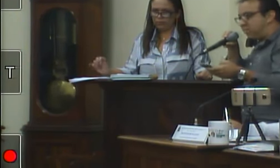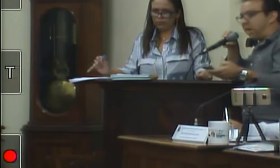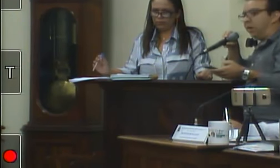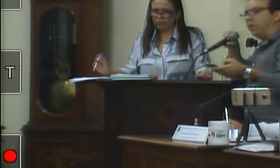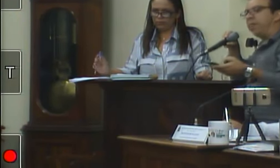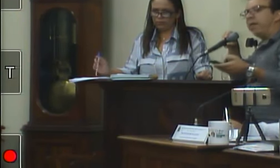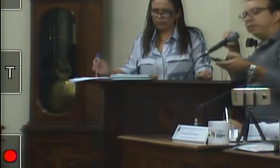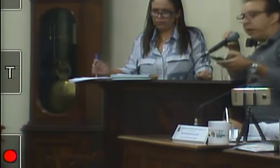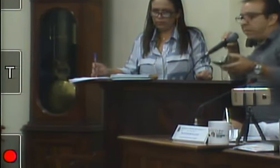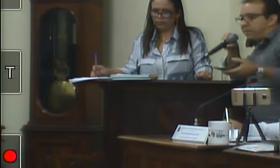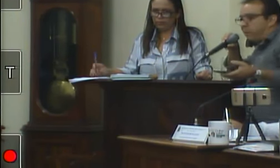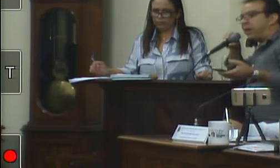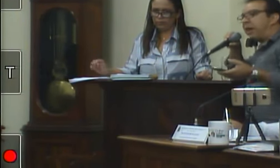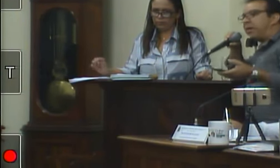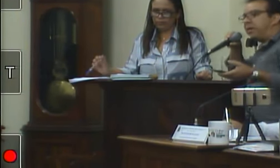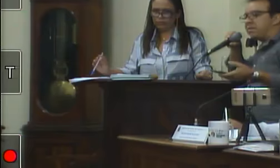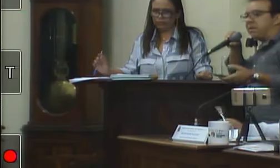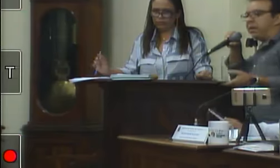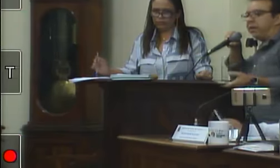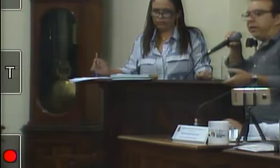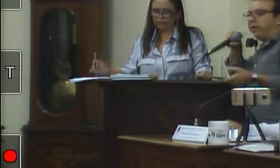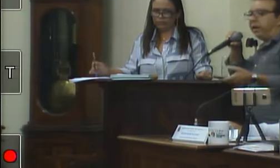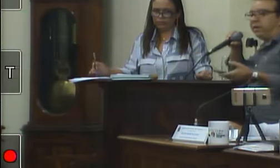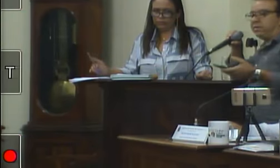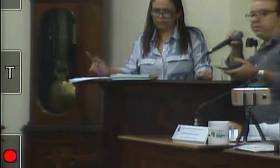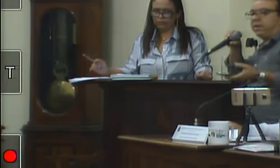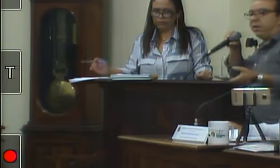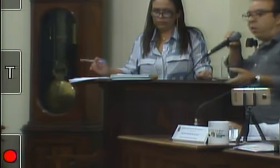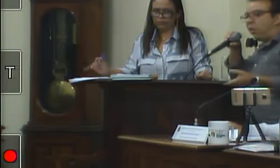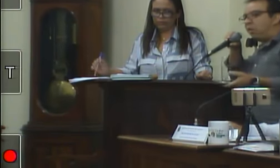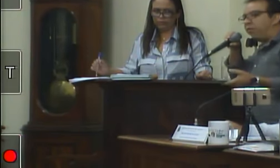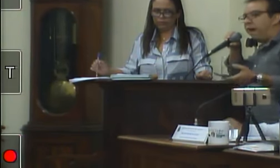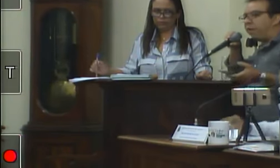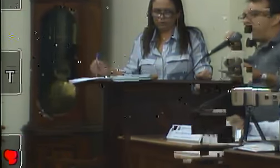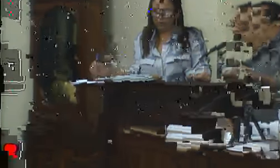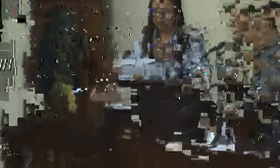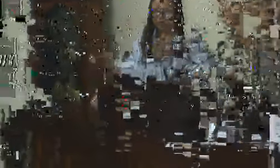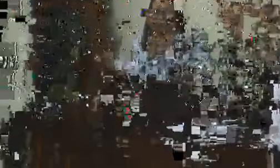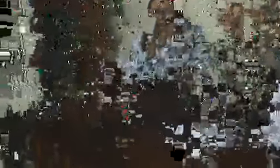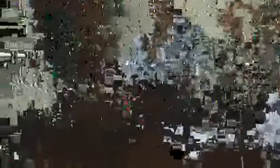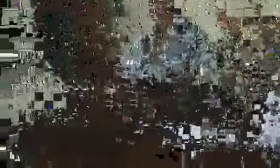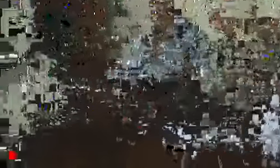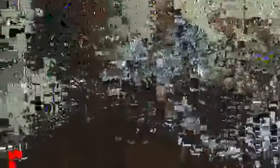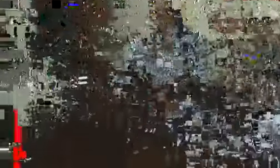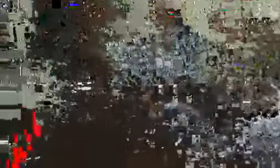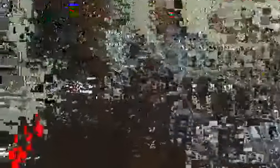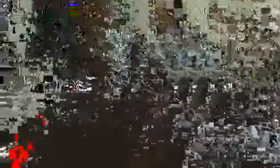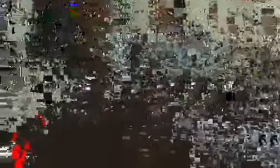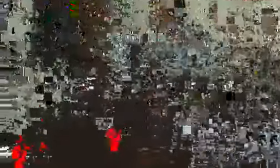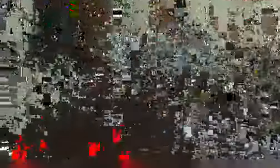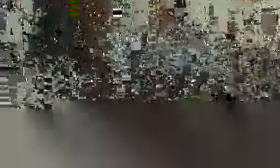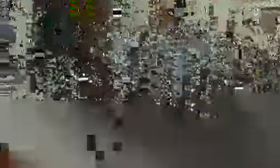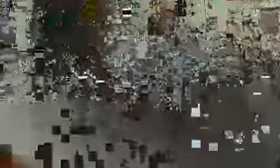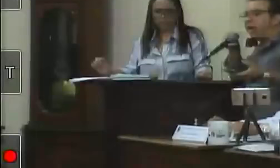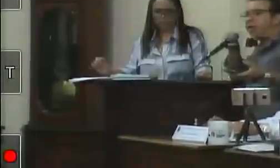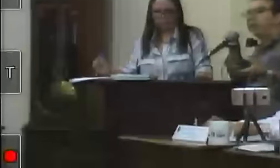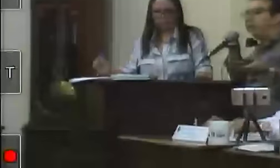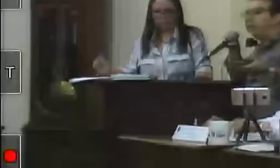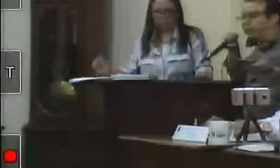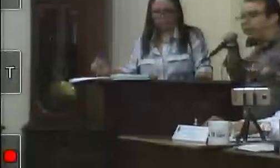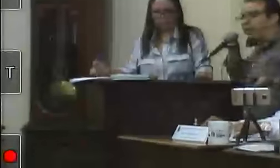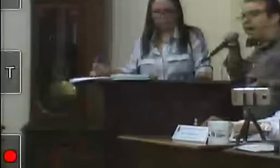parte do Estado. Tem umas portarias, né, que elas colocam vários critérios. Assim, não é todo município que